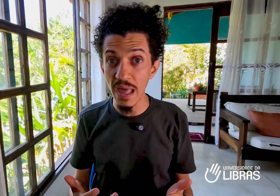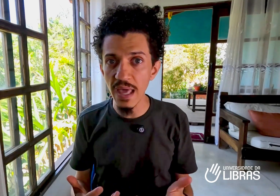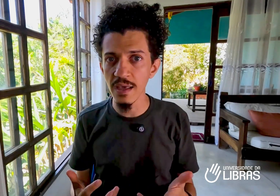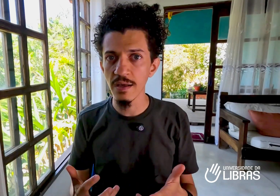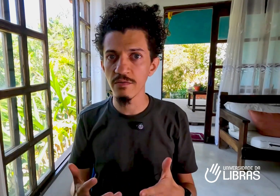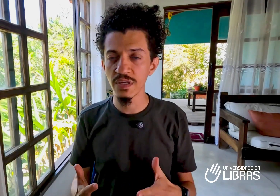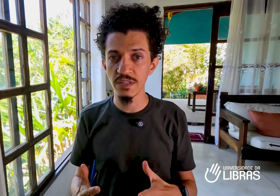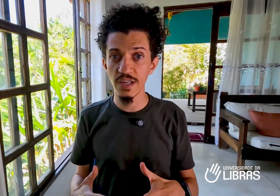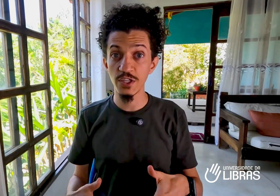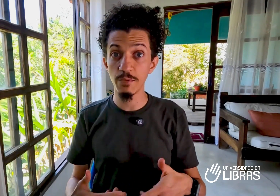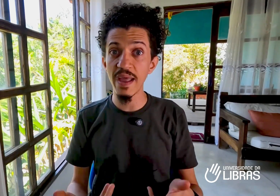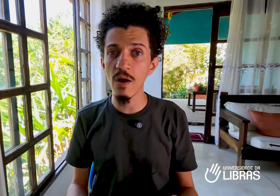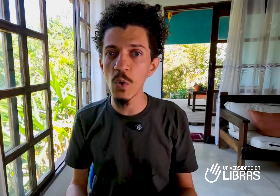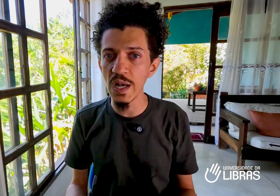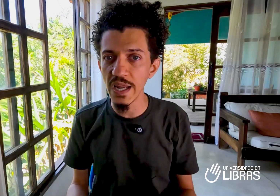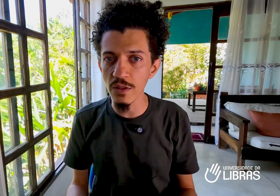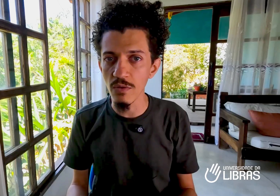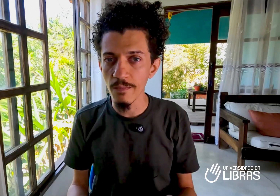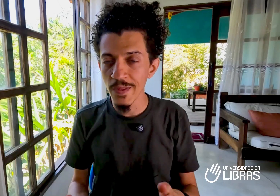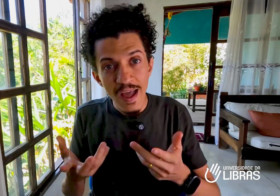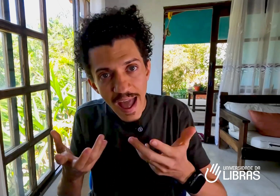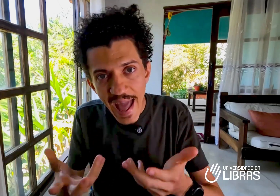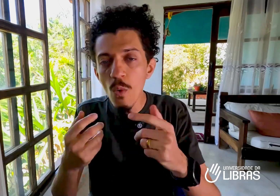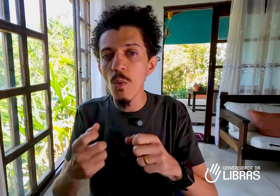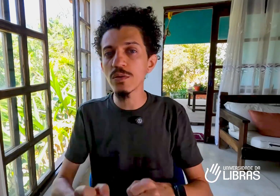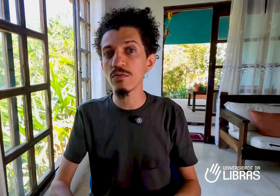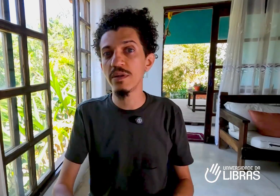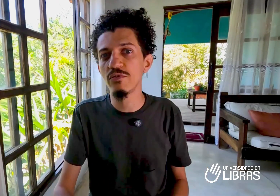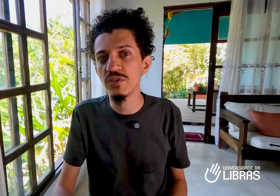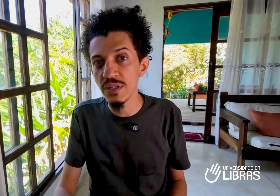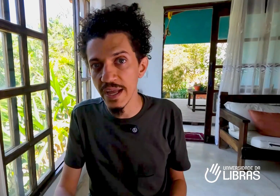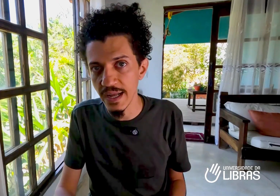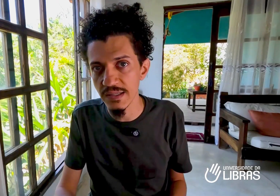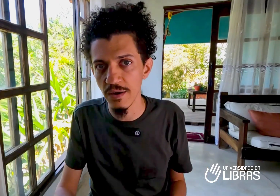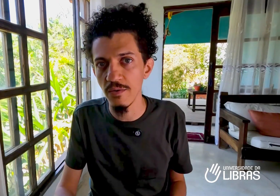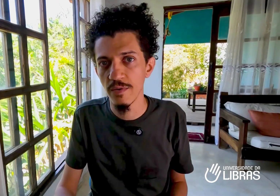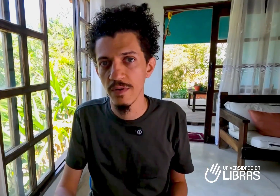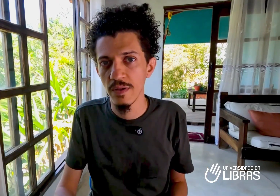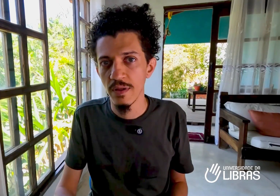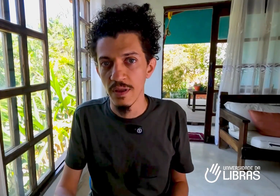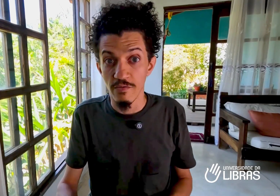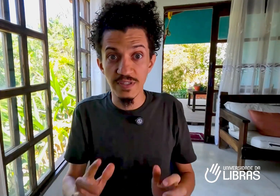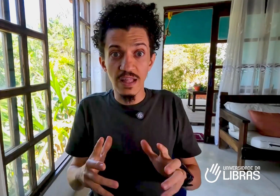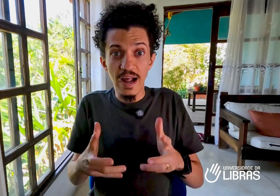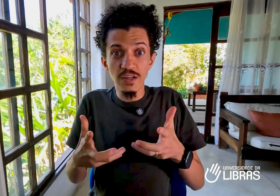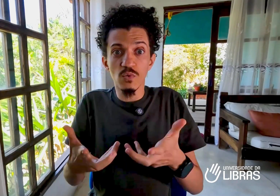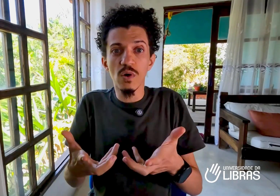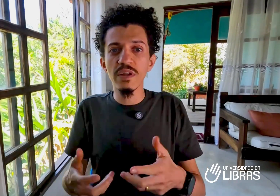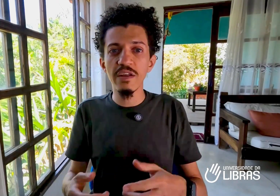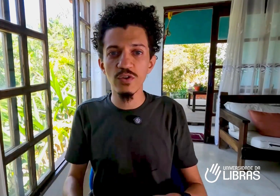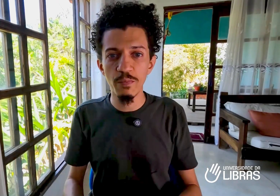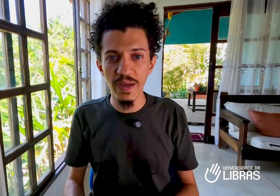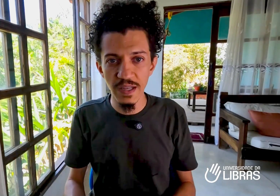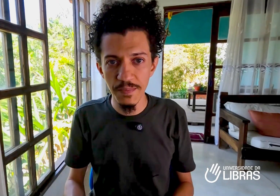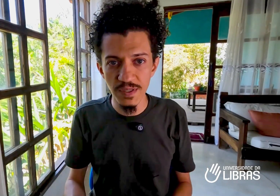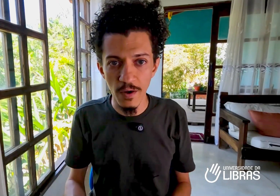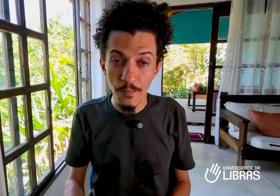bem acolhido, é um outro nível de interação. Você traz um outro nível de percepção. E